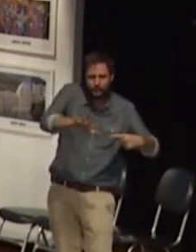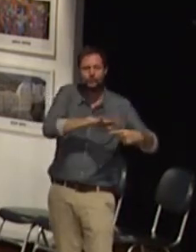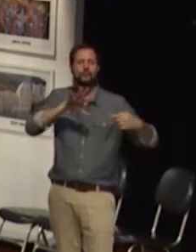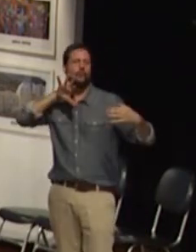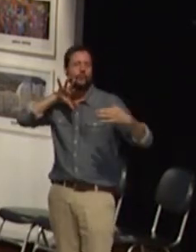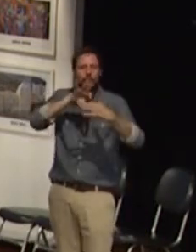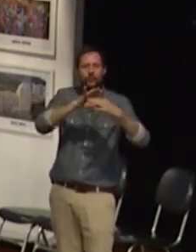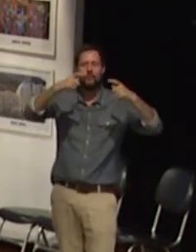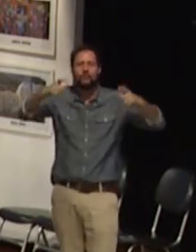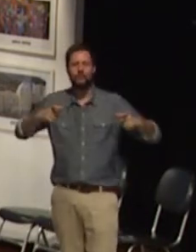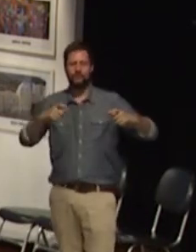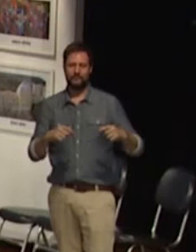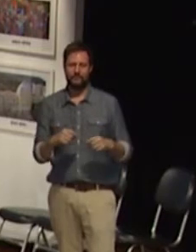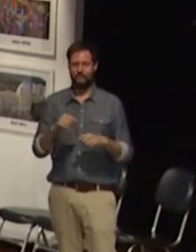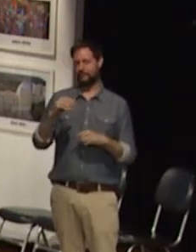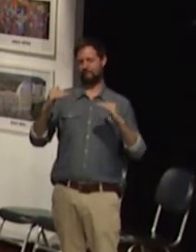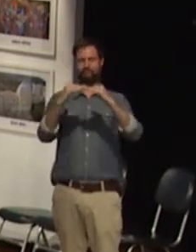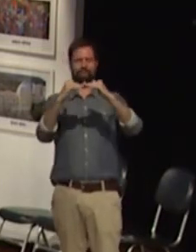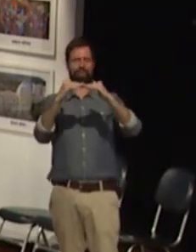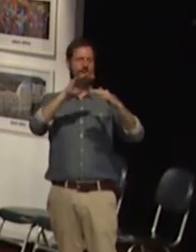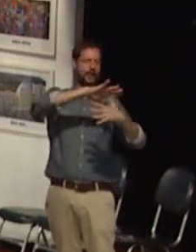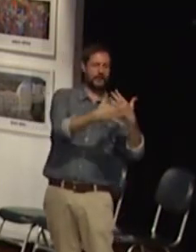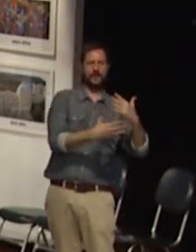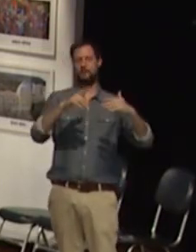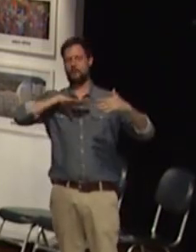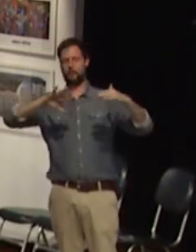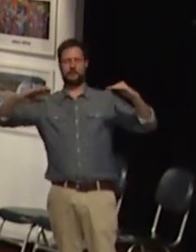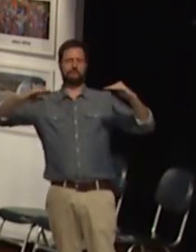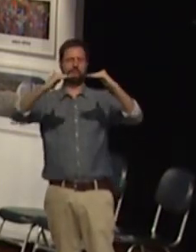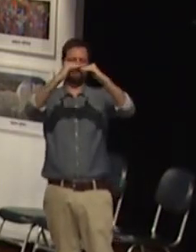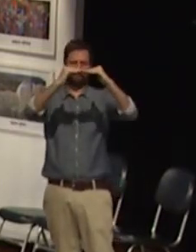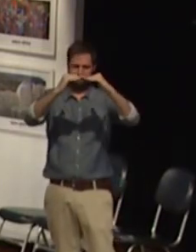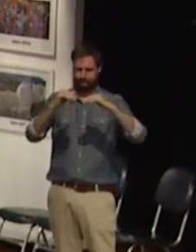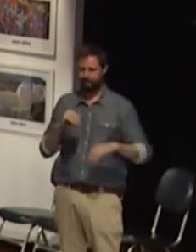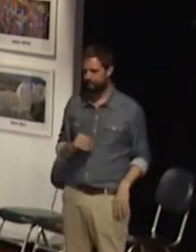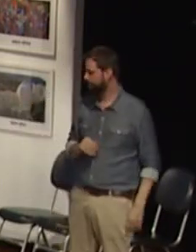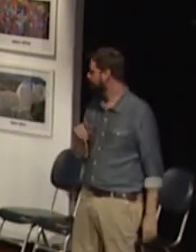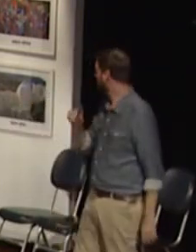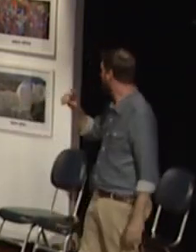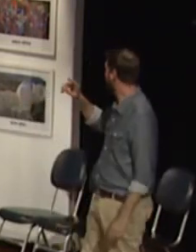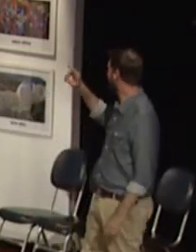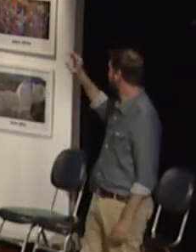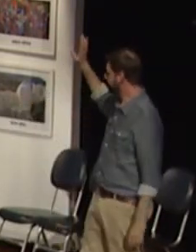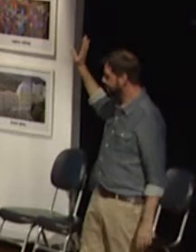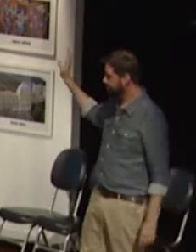a política linguística pode se desenvolver melhor. Né? Pode ser em pé de igualdade, as duas línguas agora estão no pé de